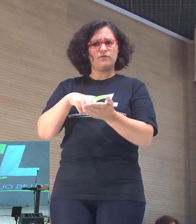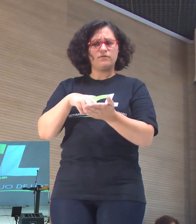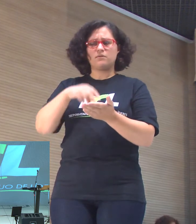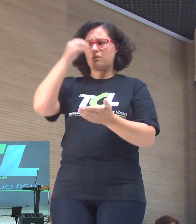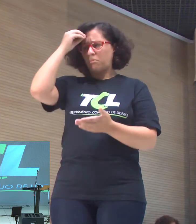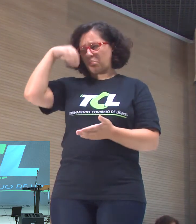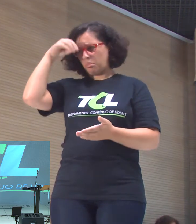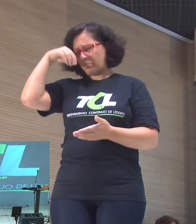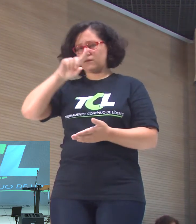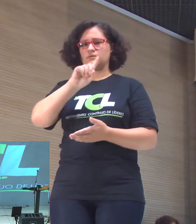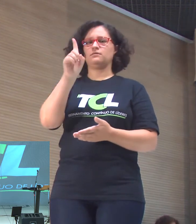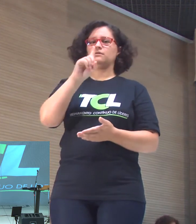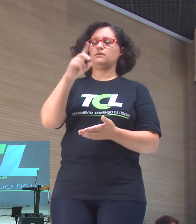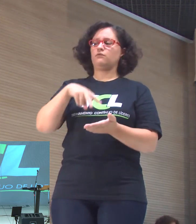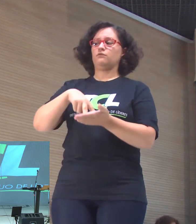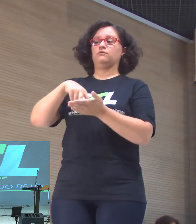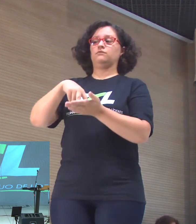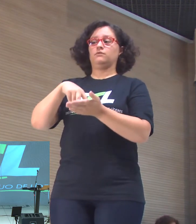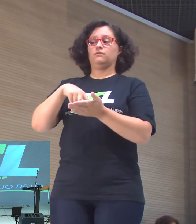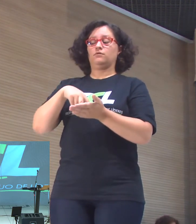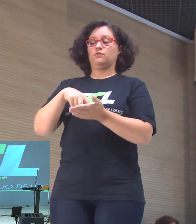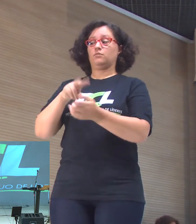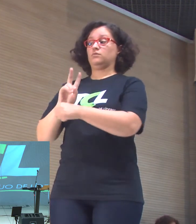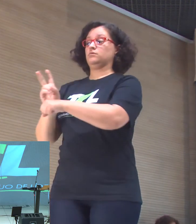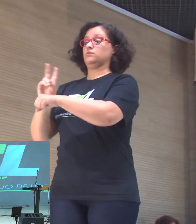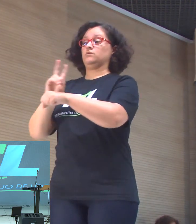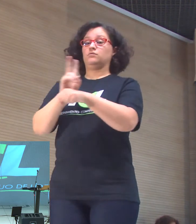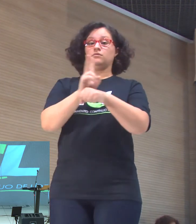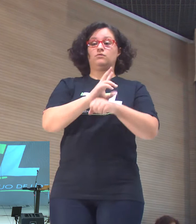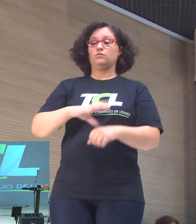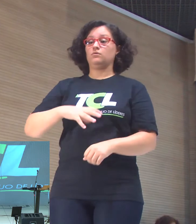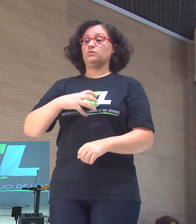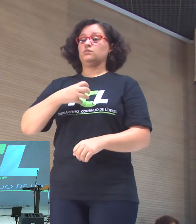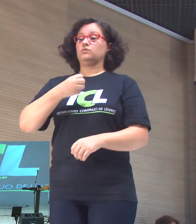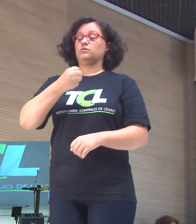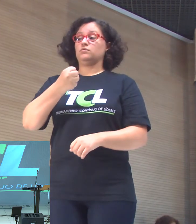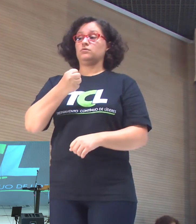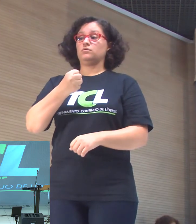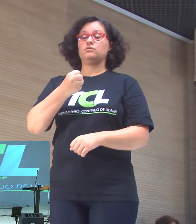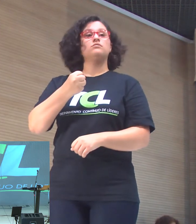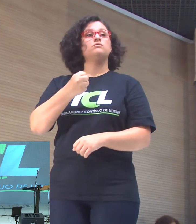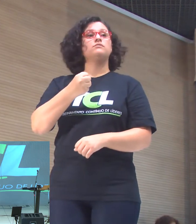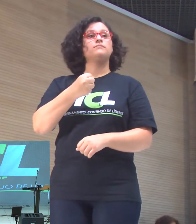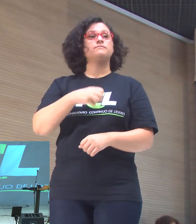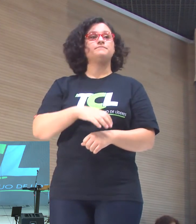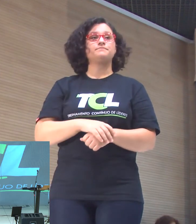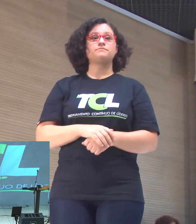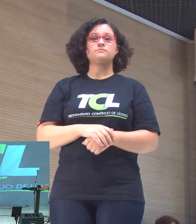desfalecer. Mostra que eles se mostravam corajosos em relação às atividades que